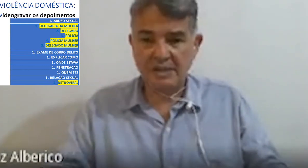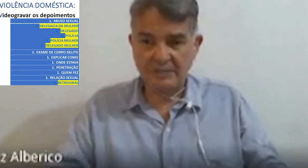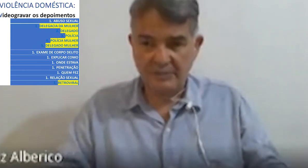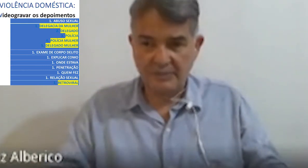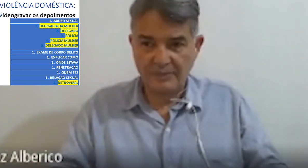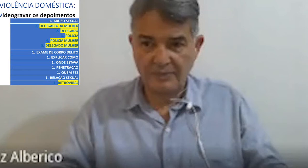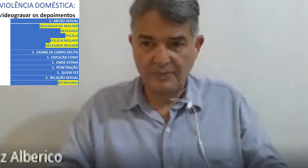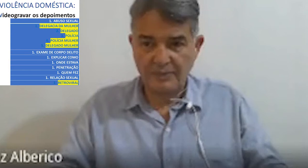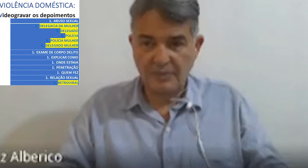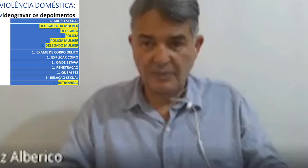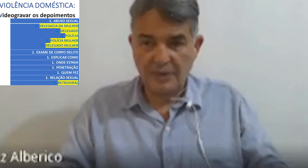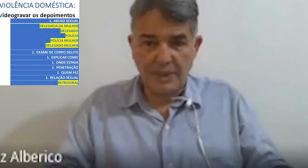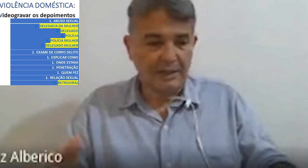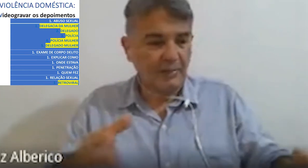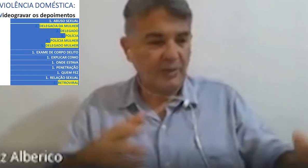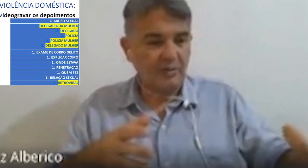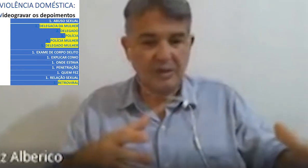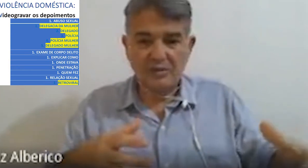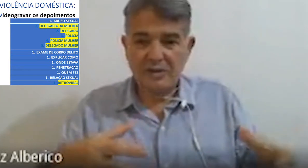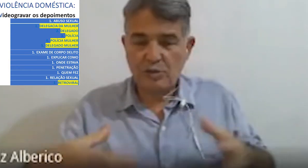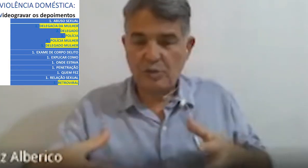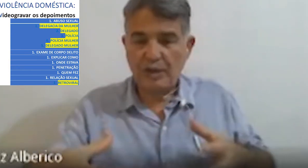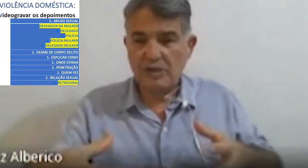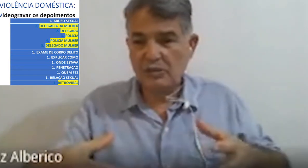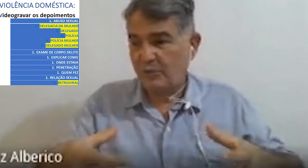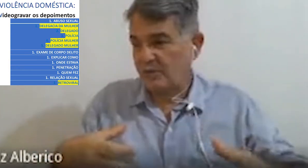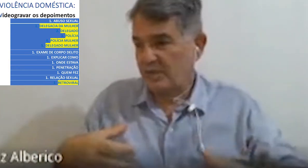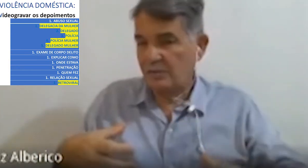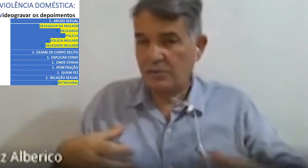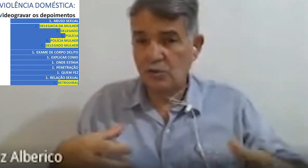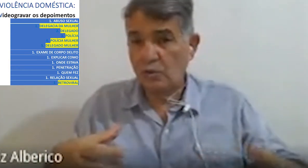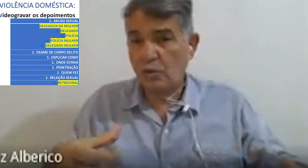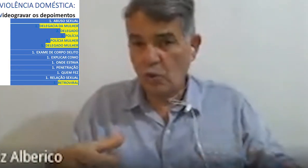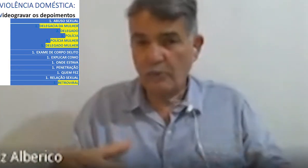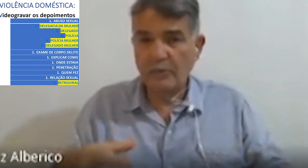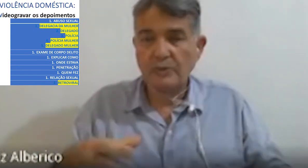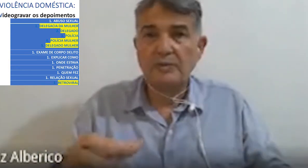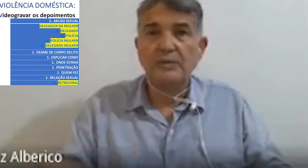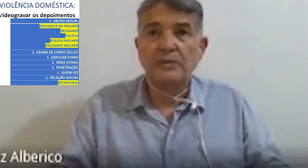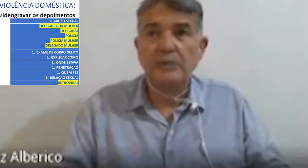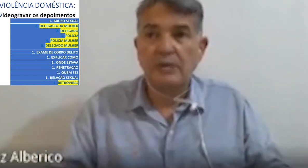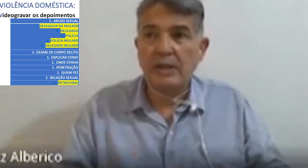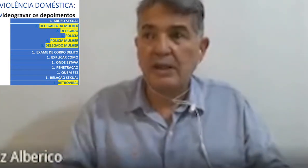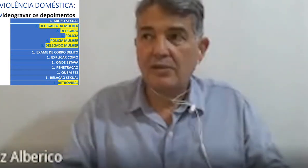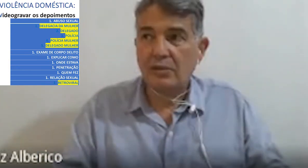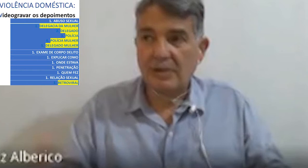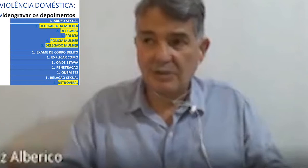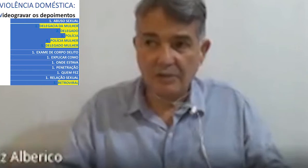segurança. Até porque muitas vezes só a questão de posição, de jogo de corpo. O que é isso? Estou trazendo